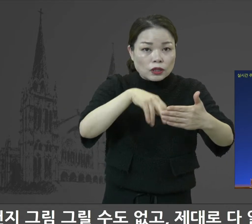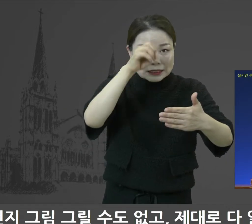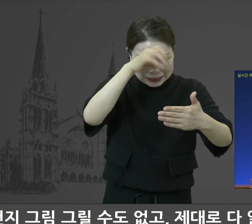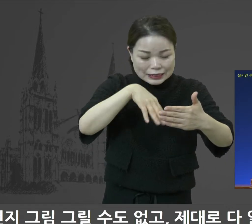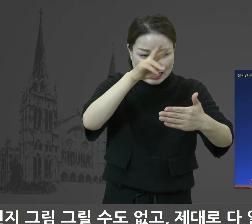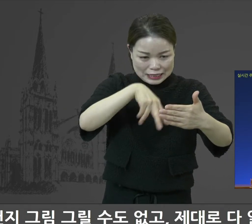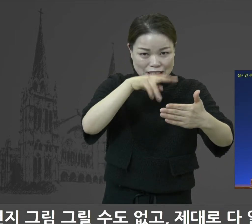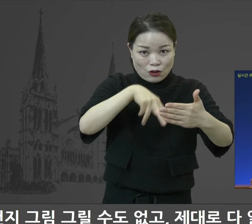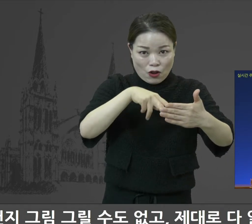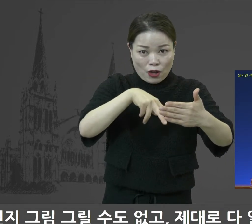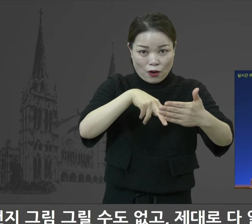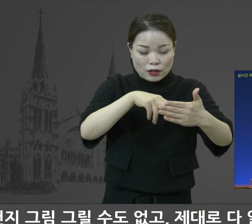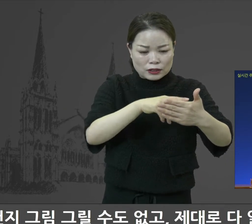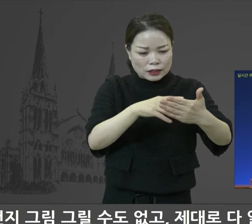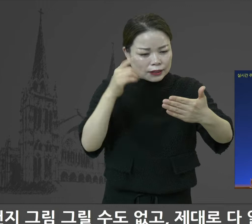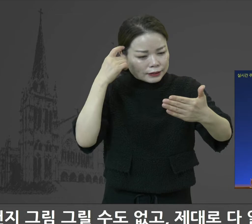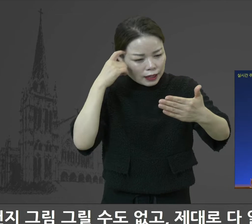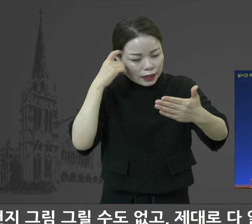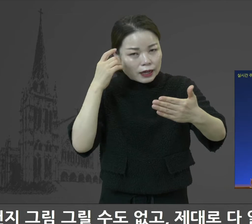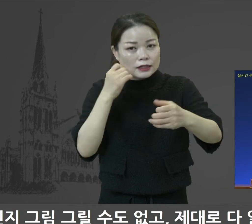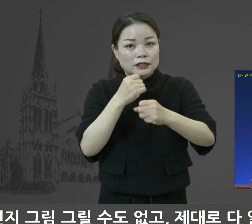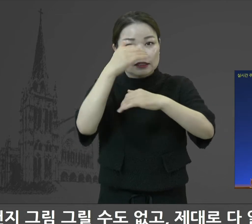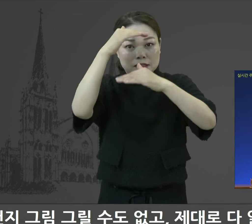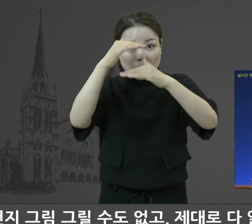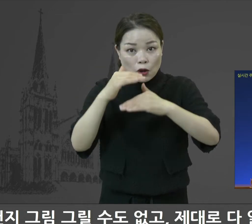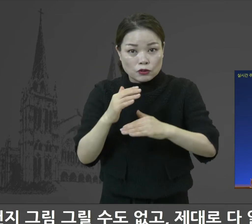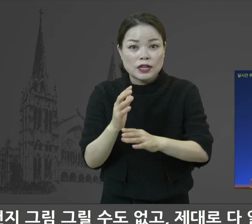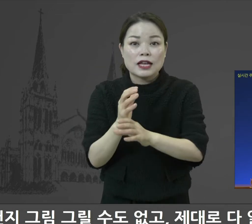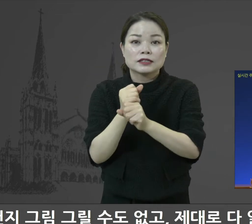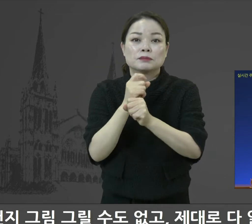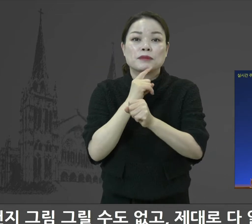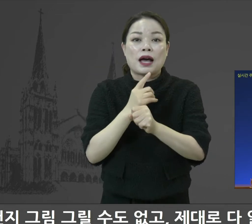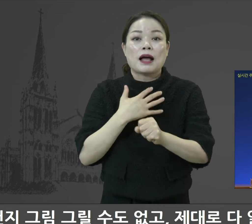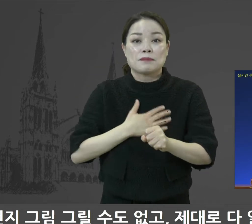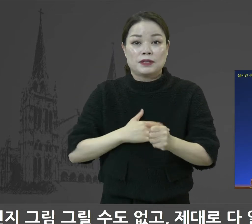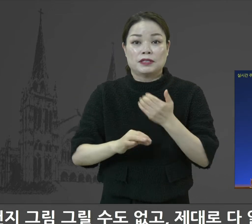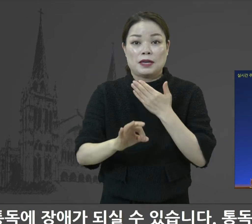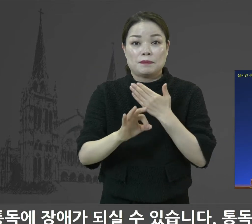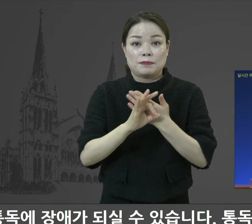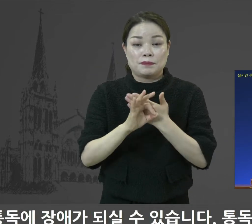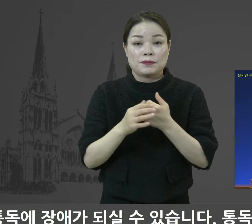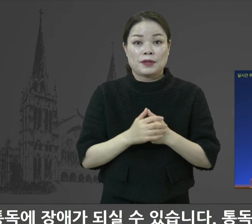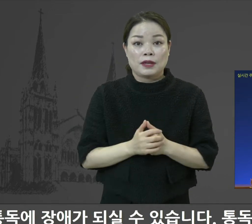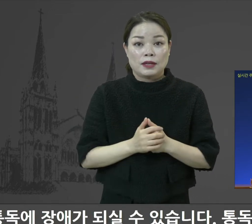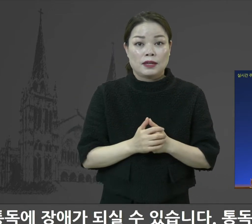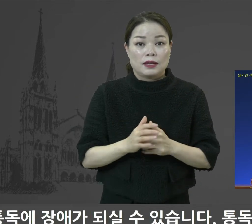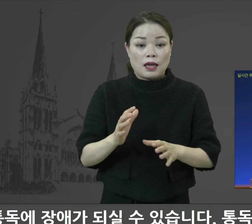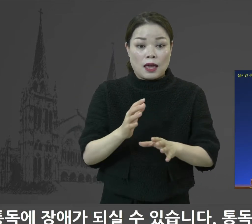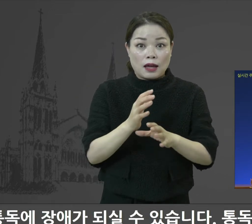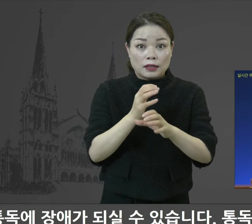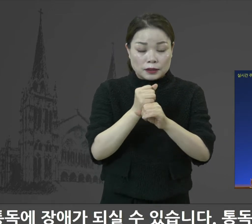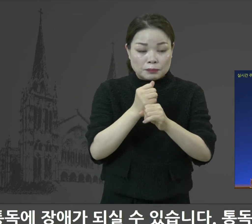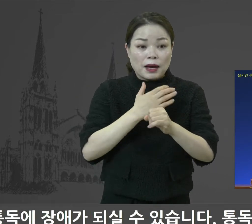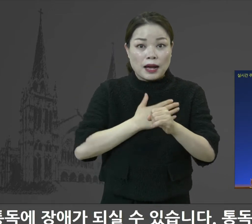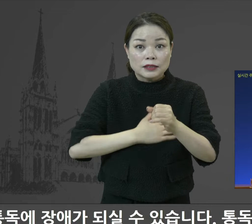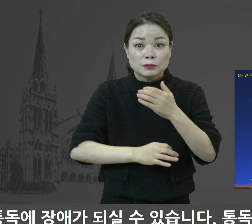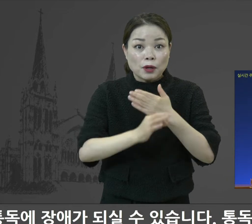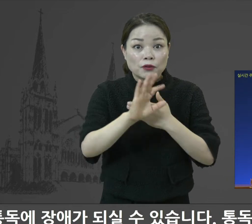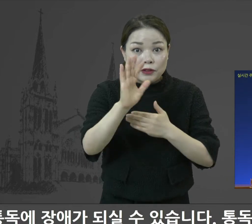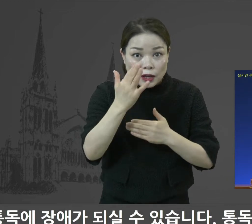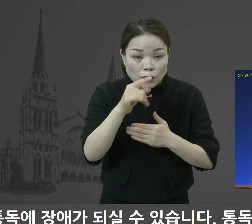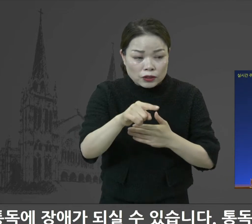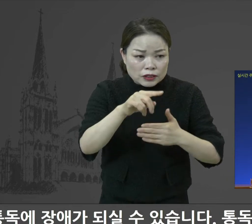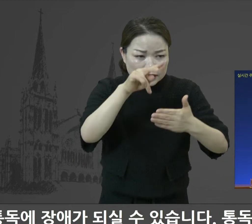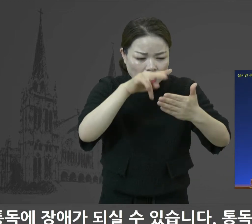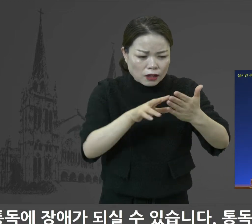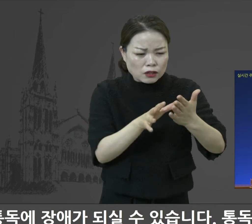그림을 보고 나가는 겁니다. 그러니까 제가 조금 전에 설명해드렸던 그런 큰 그림만 이해하시고 가면 돼요. 그 안에